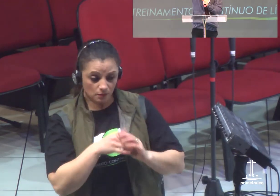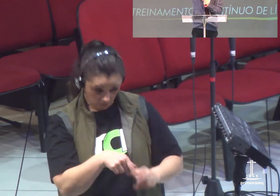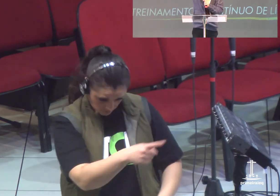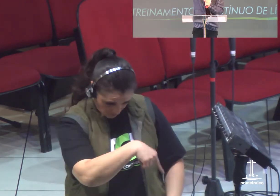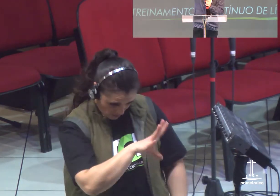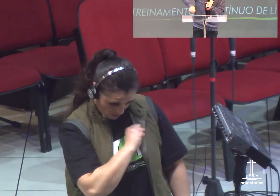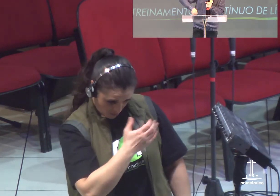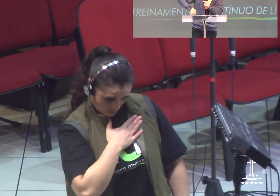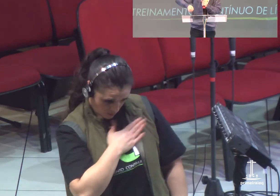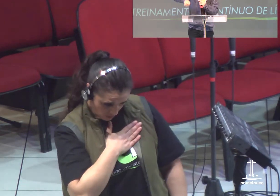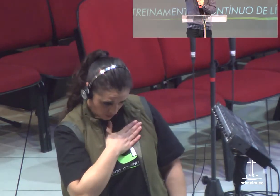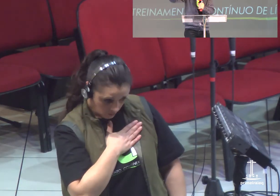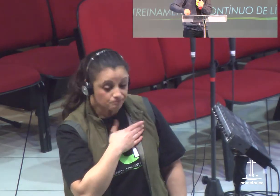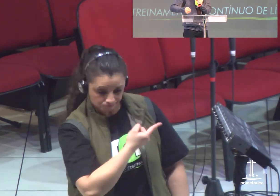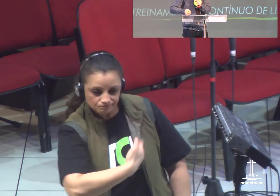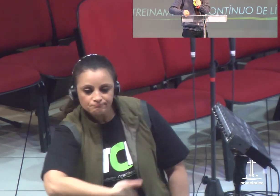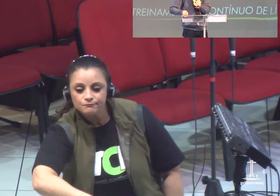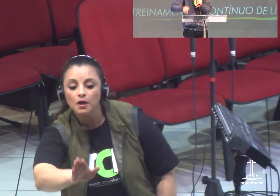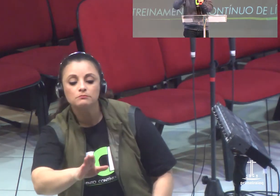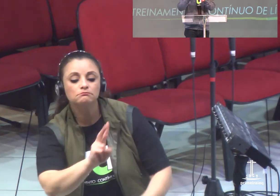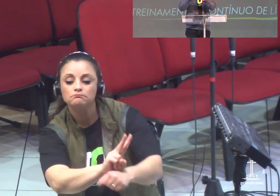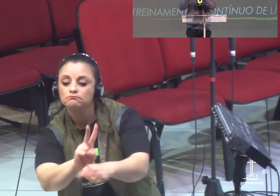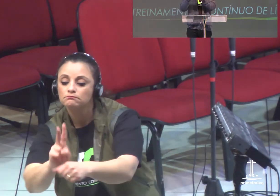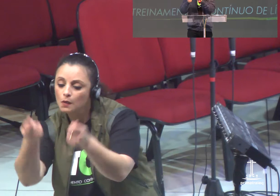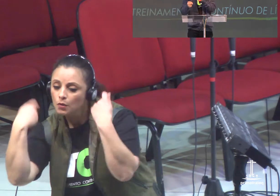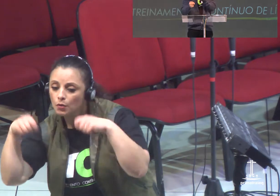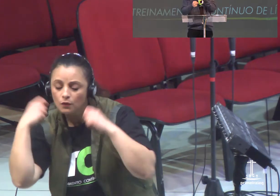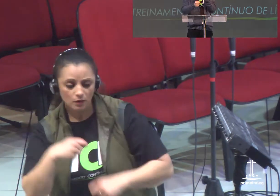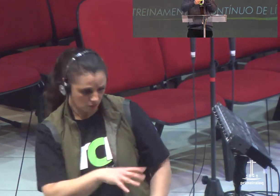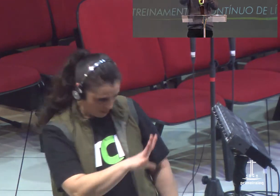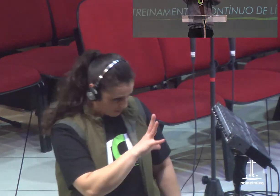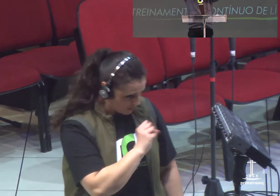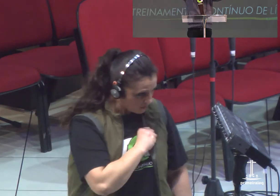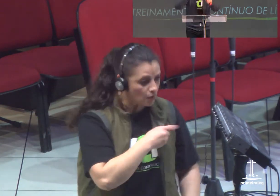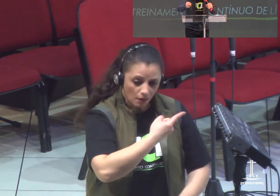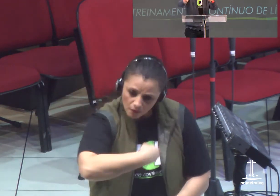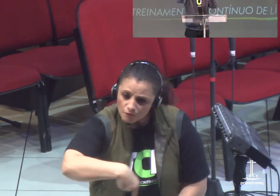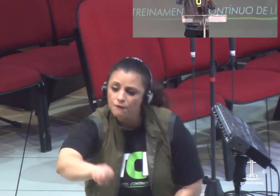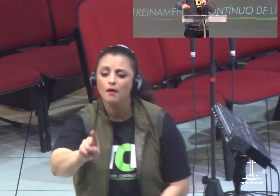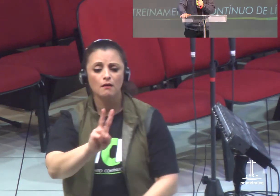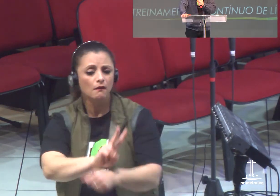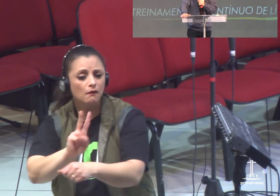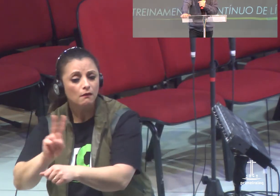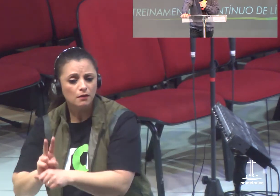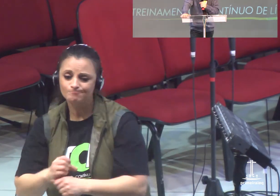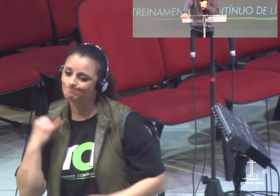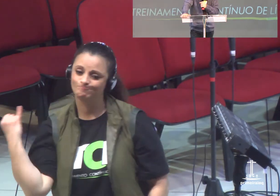meus cordeiros, pastoreie minhas ovelhas, cuide das minhas ovelhas, é porque isso é muito